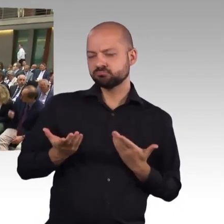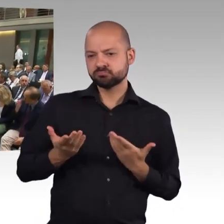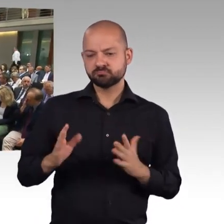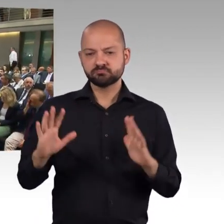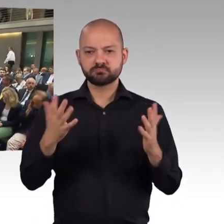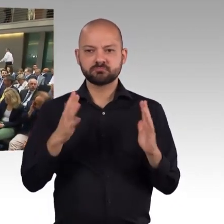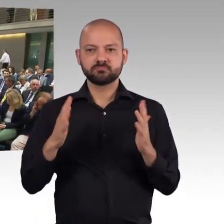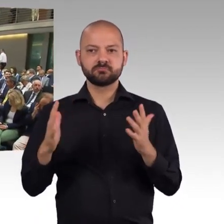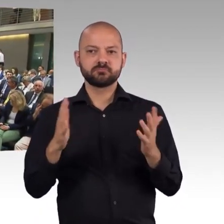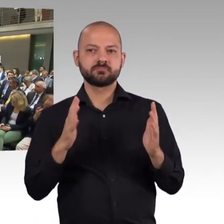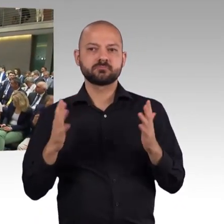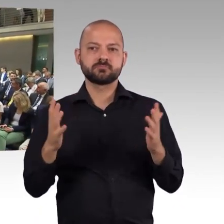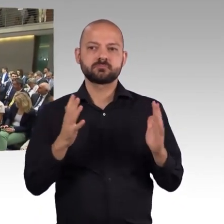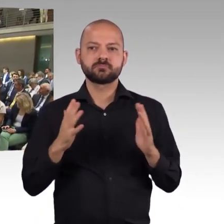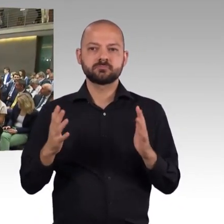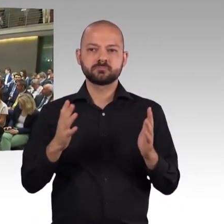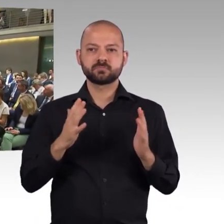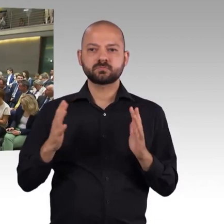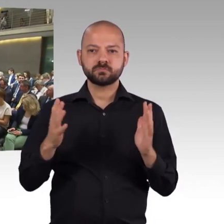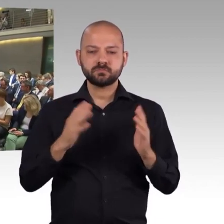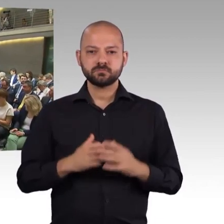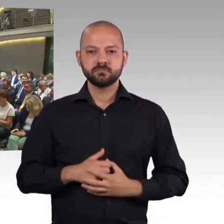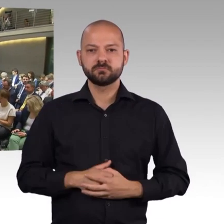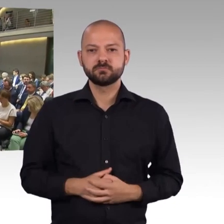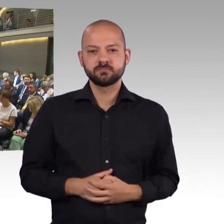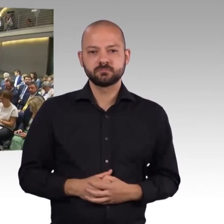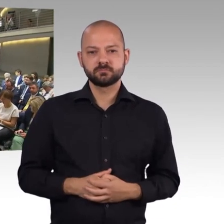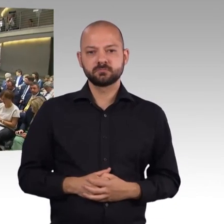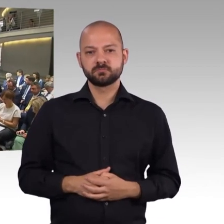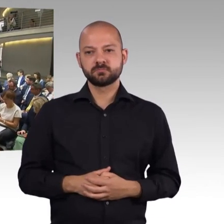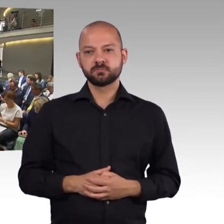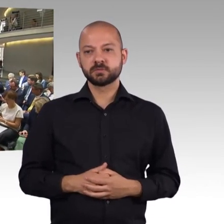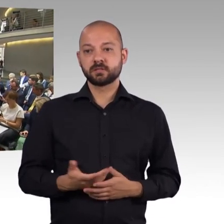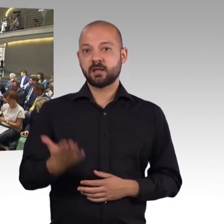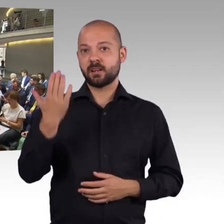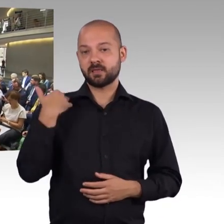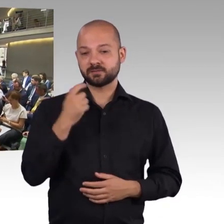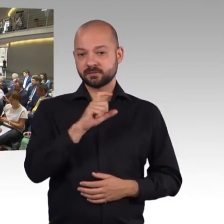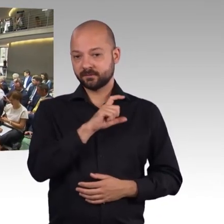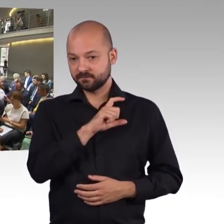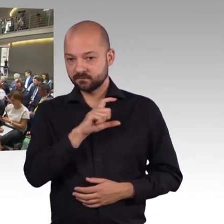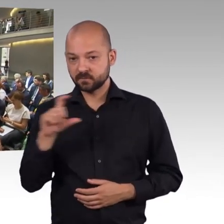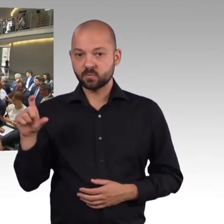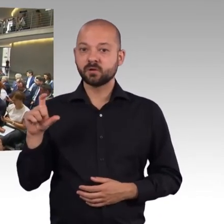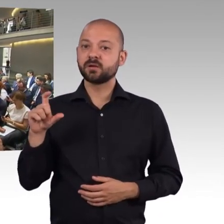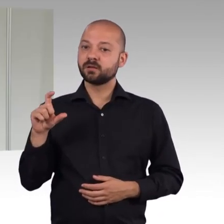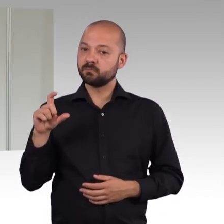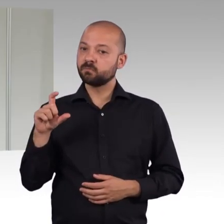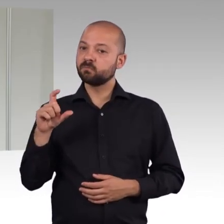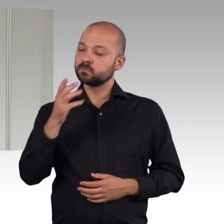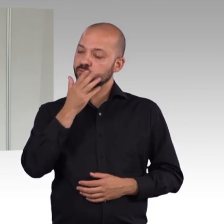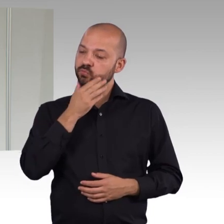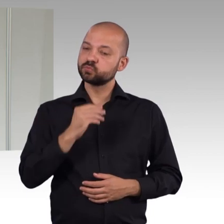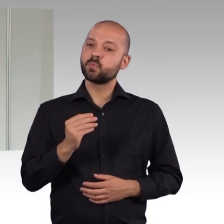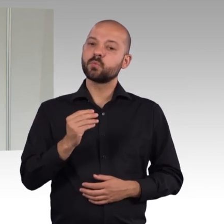Die letzte Woche war doch eine schöne Woche für Deutschland, für Europa. Zwei Frauen mit Regierungsverantwortung sind in neue Ämter gewählt